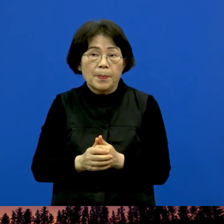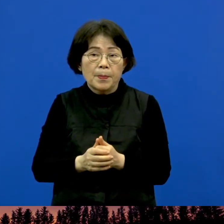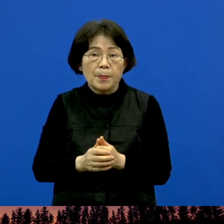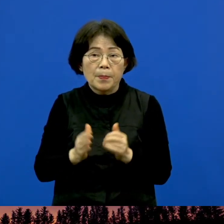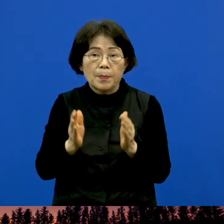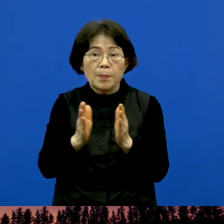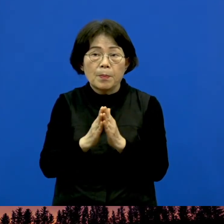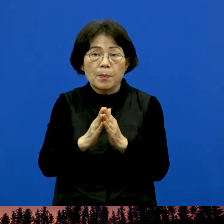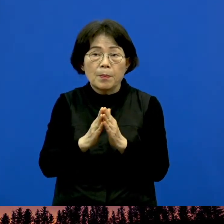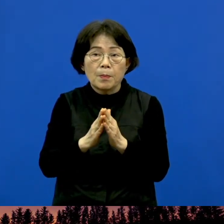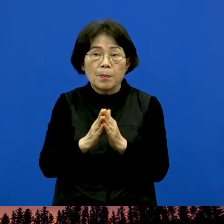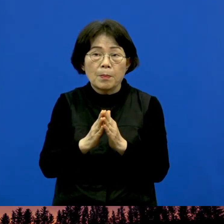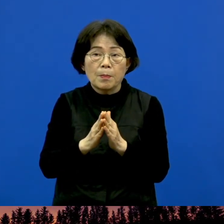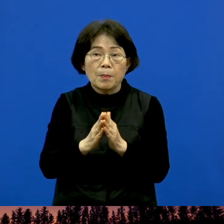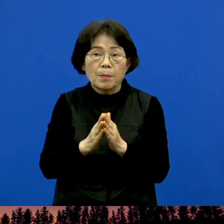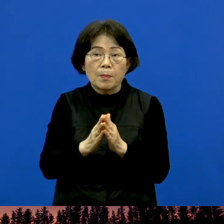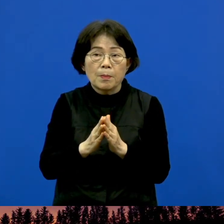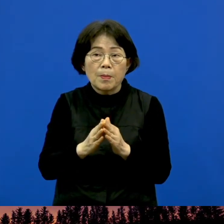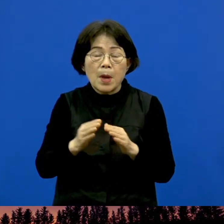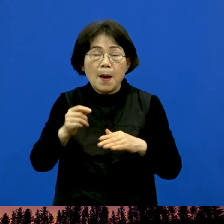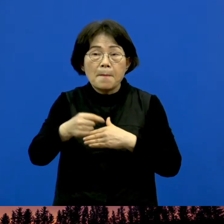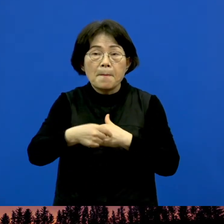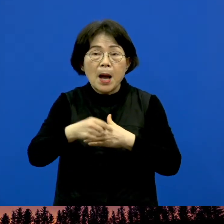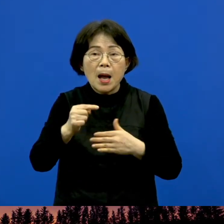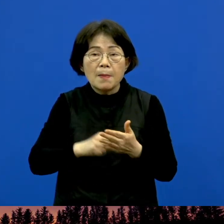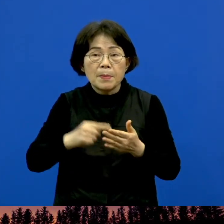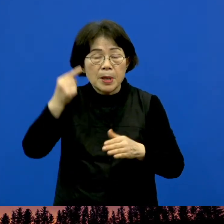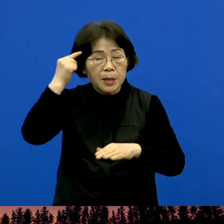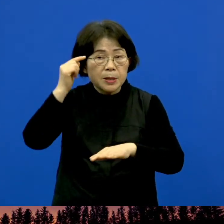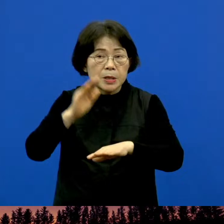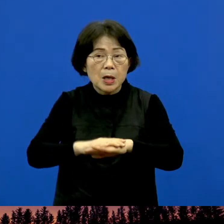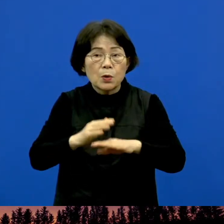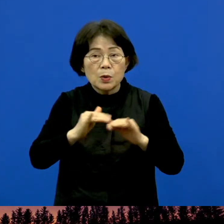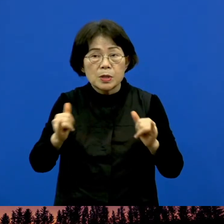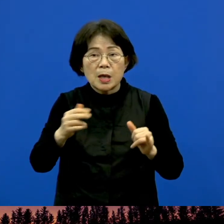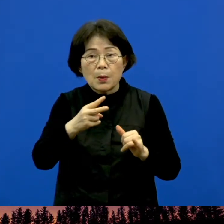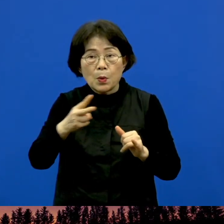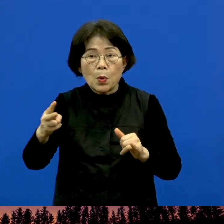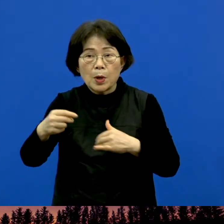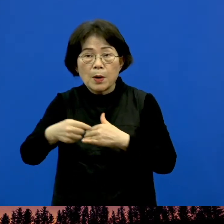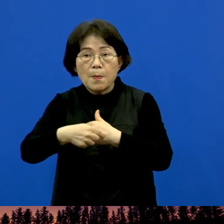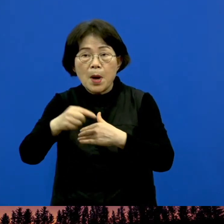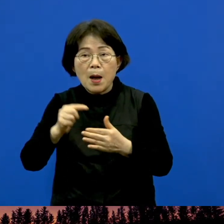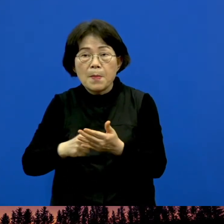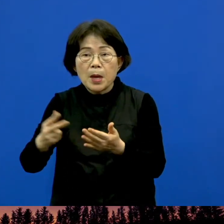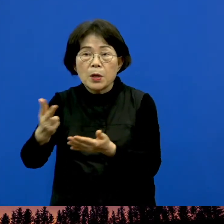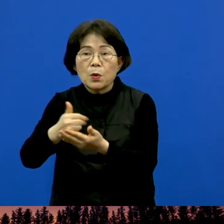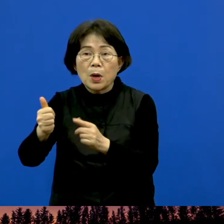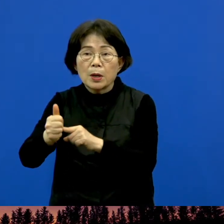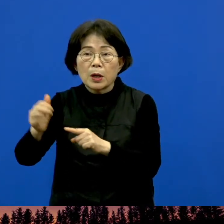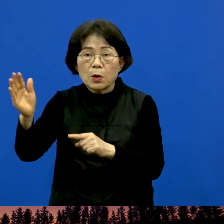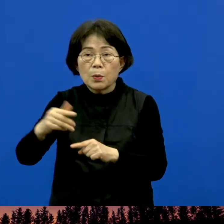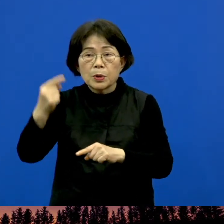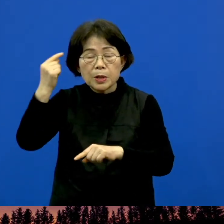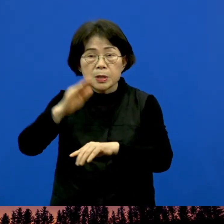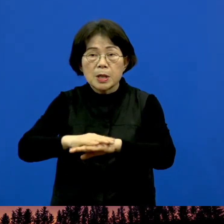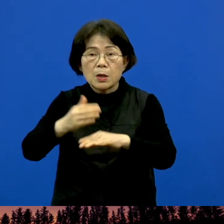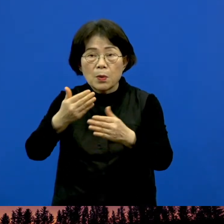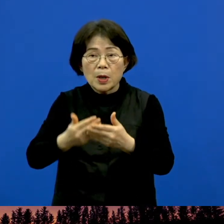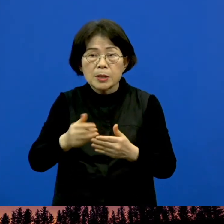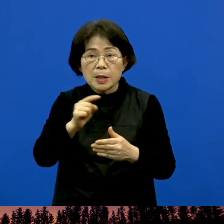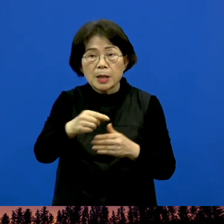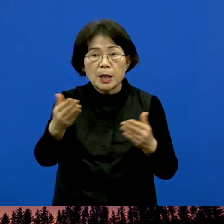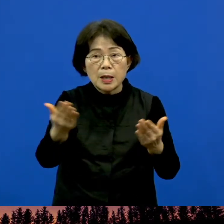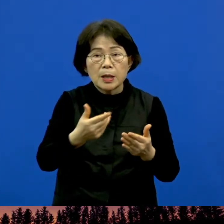모세가 부살렐과 오홀리압과 및 마음이 지혜로운 사람 곧 그 마음에 여호와께로부터 지혜를 얻고 와서 그 일을 하려고